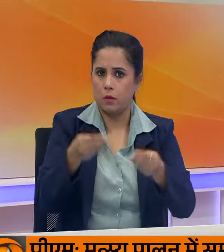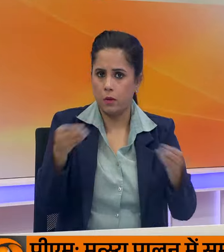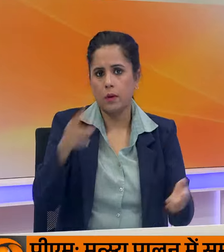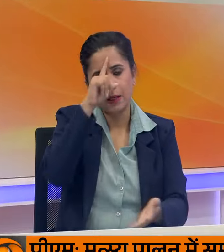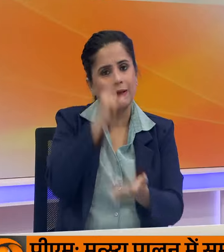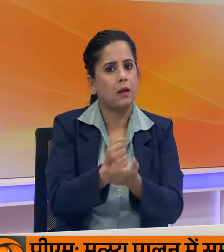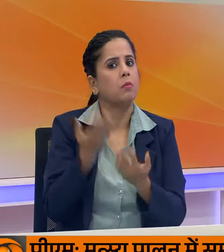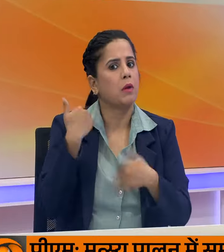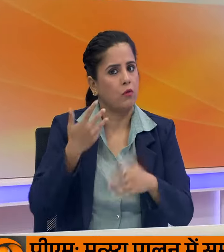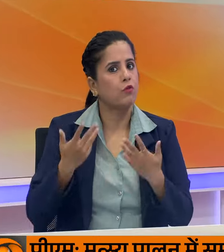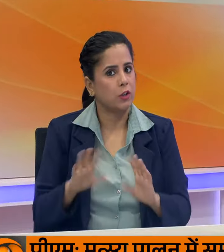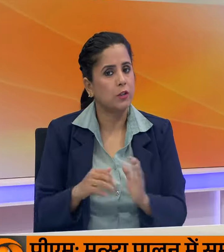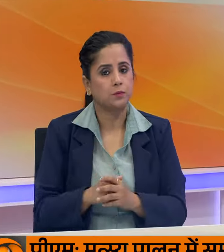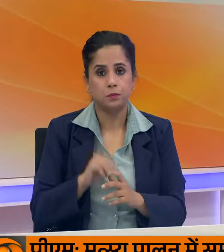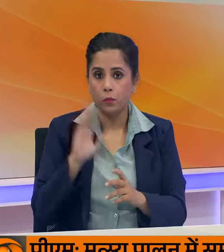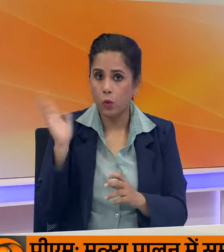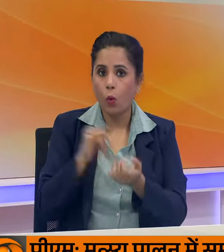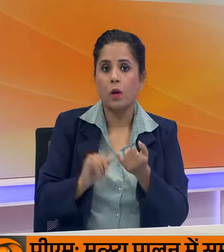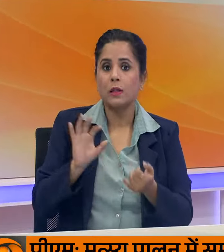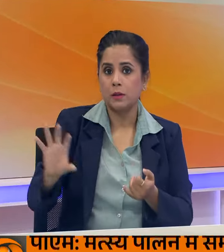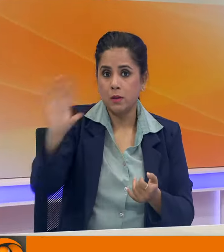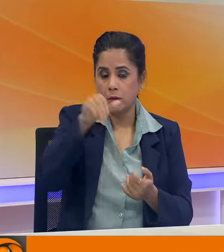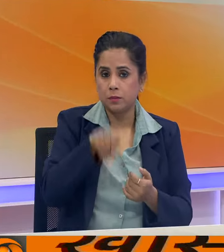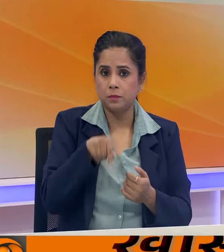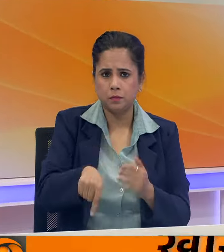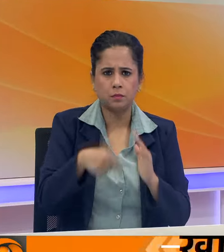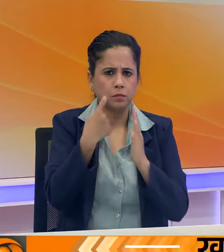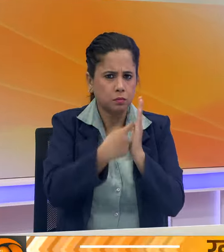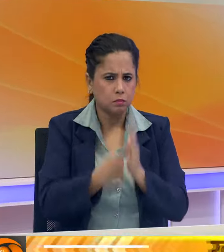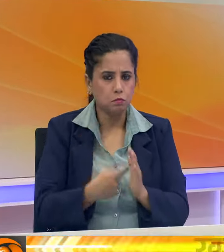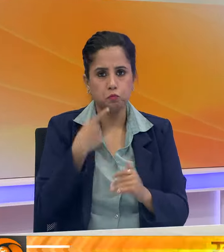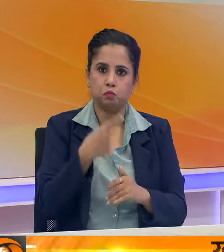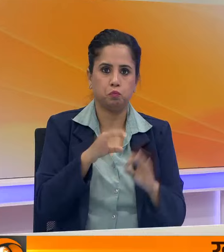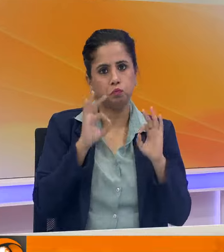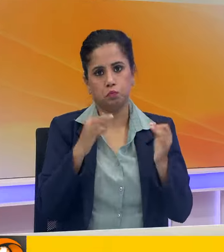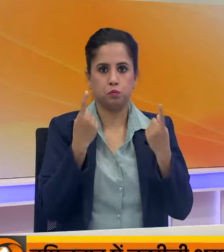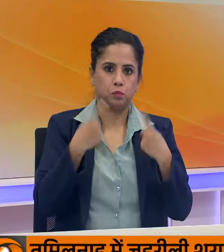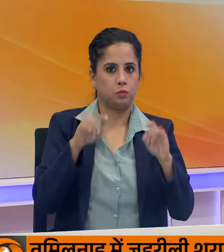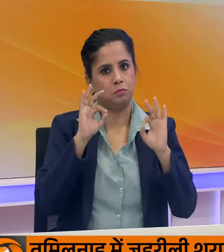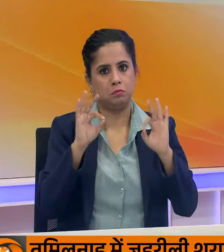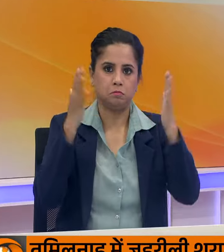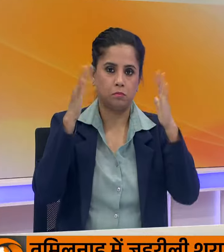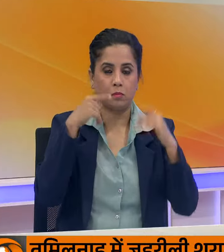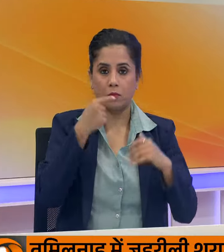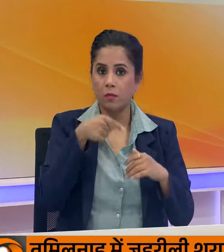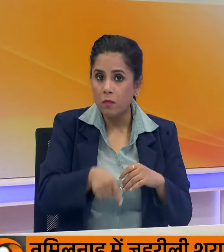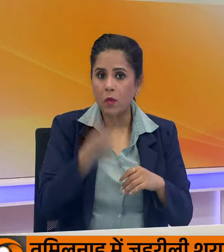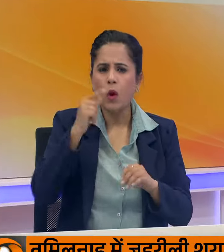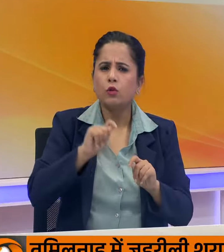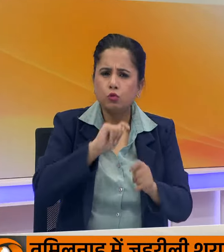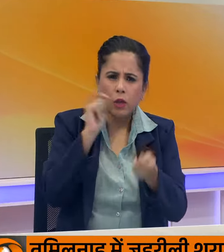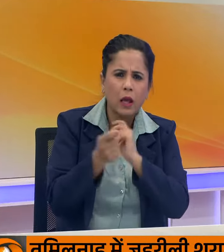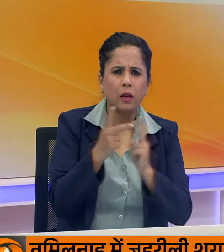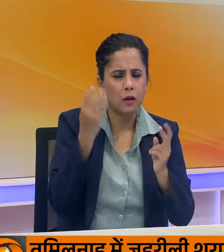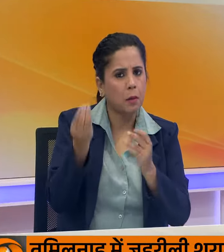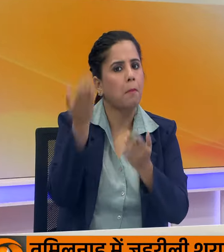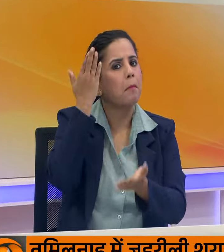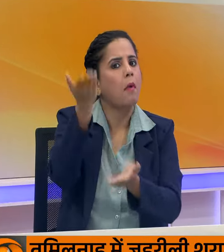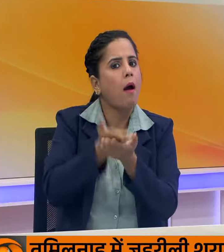फैसला लिया गया था सभी राज्यों ने इस प्रावधान की सराहना की और इसमें सुधार के लिए सुझाव भी